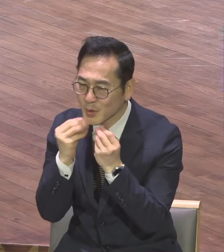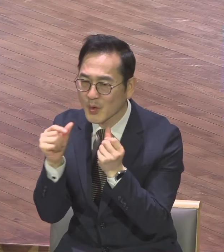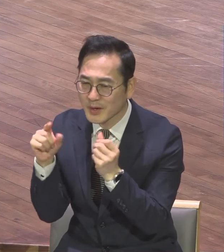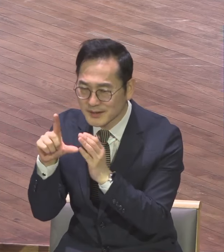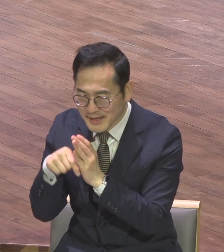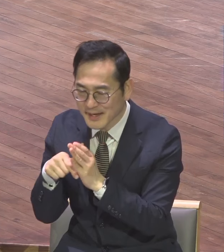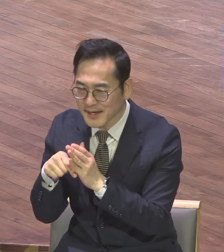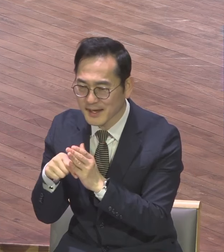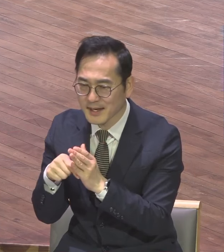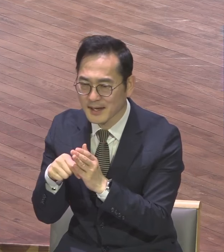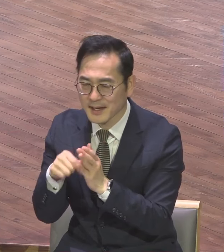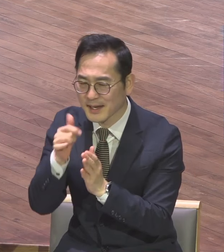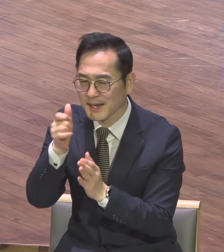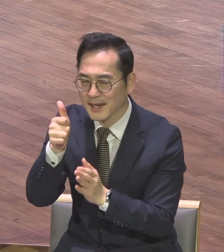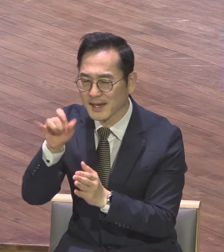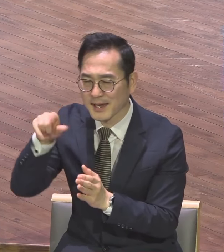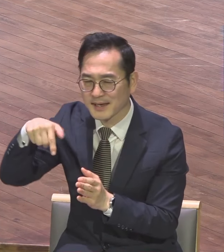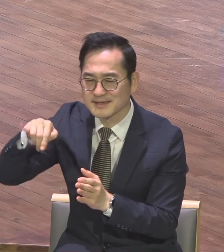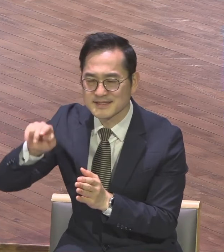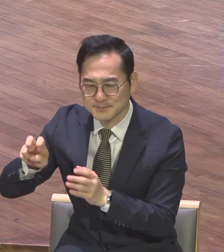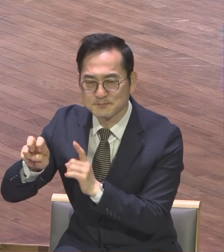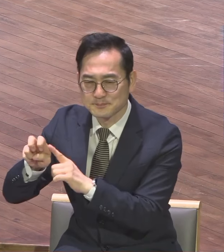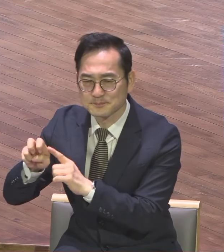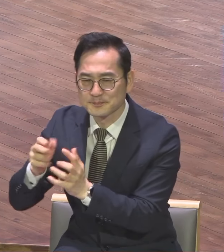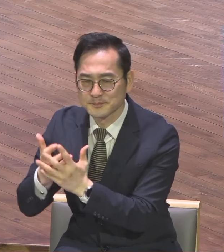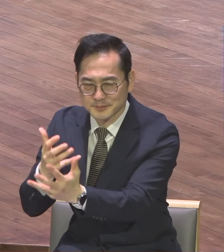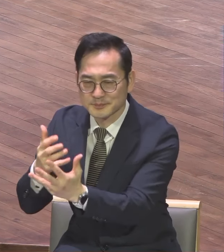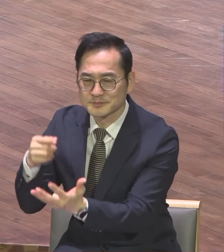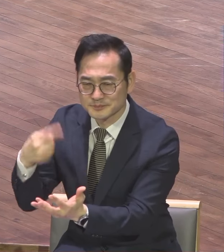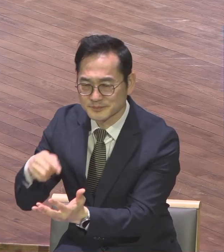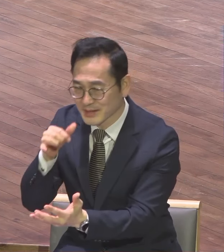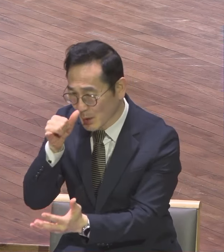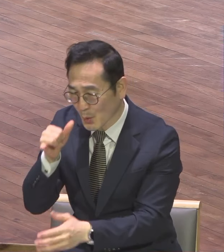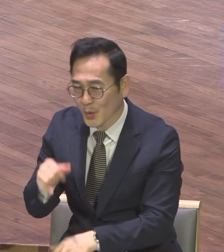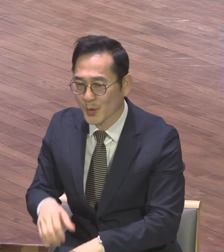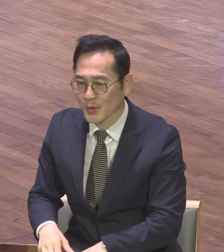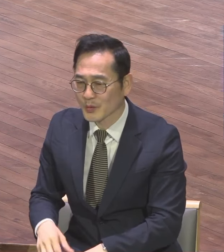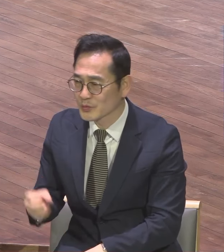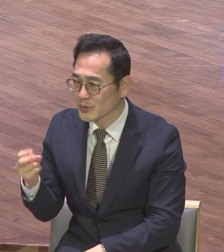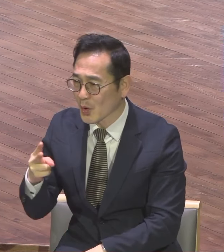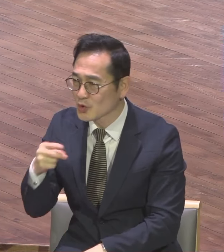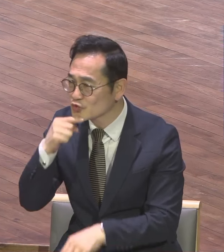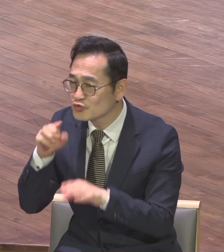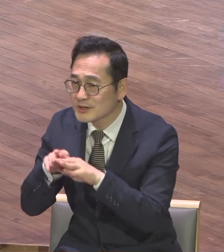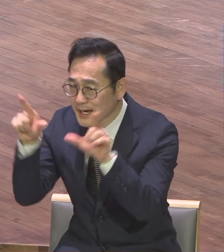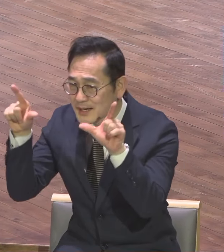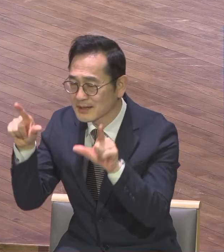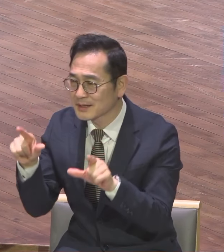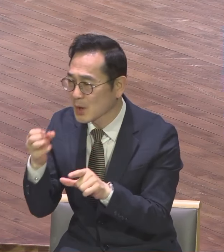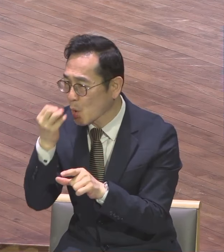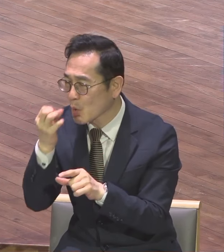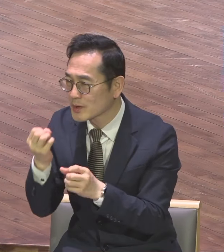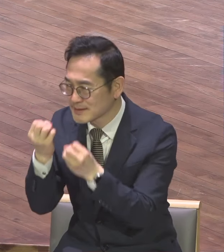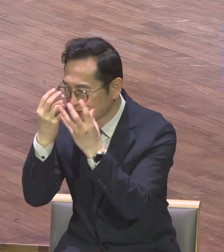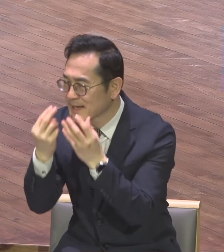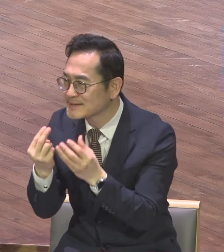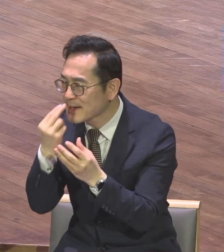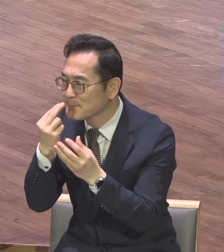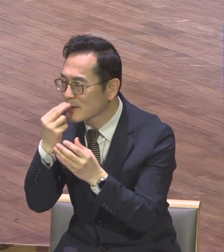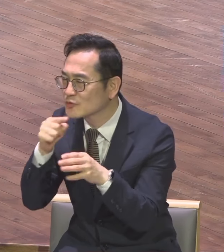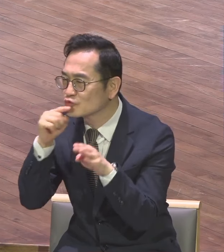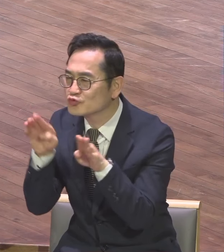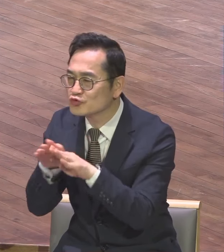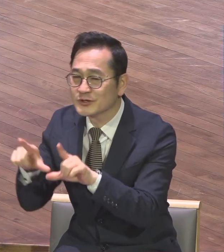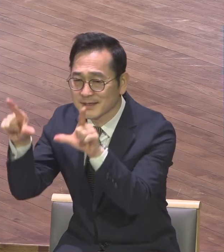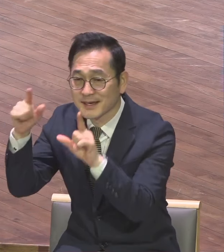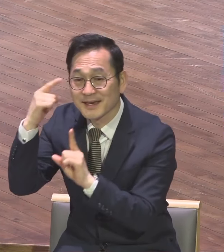세계 공동체 예배가 그러니까 홍콩 새 생명 선교 교회에서 진행이 되기